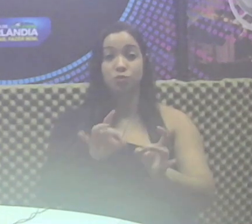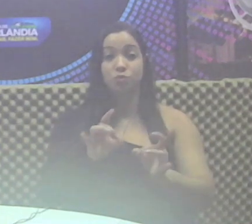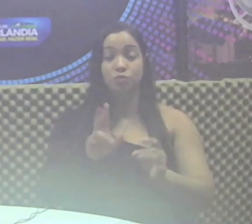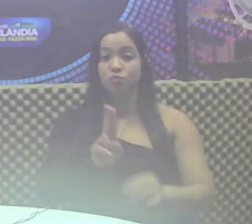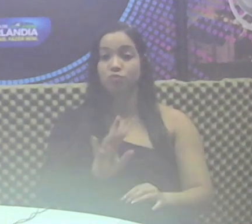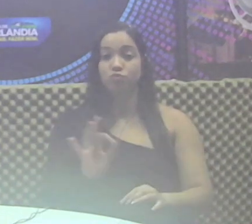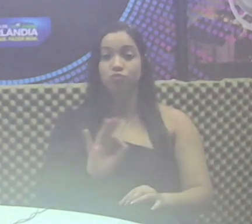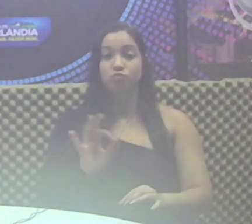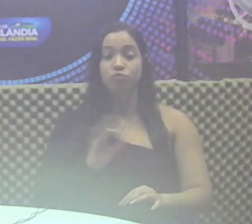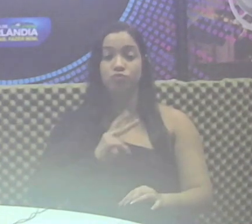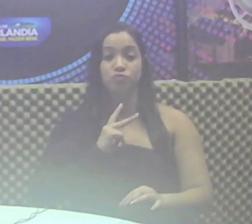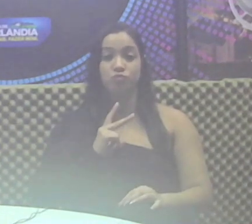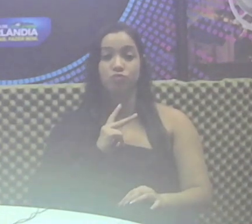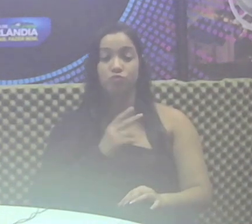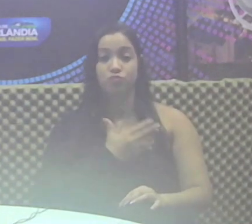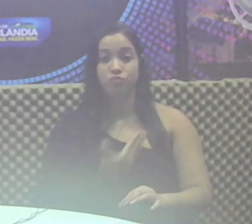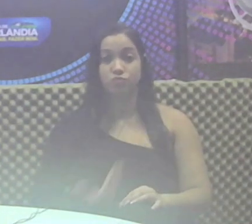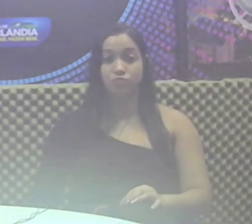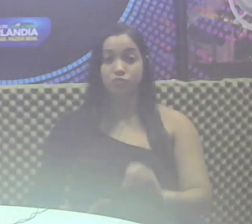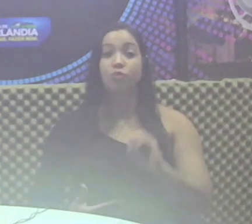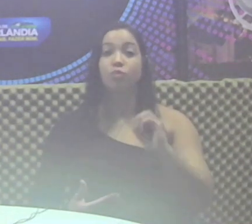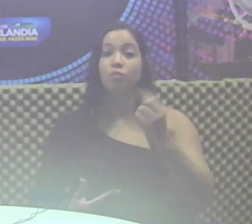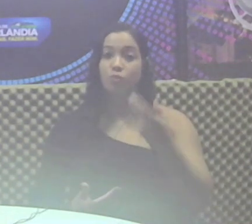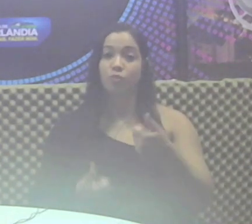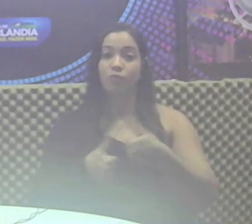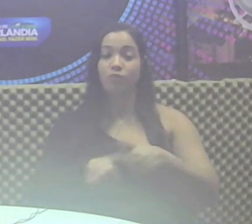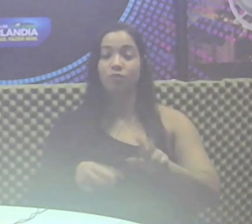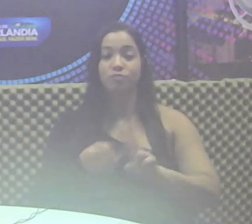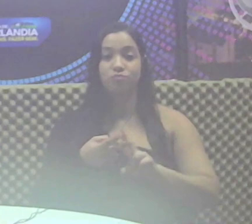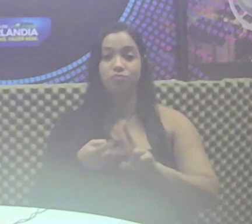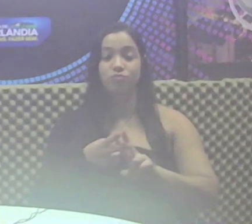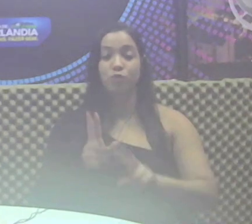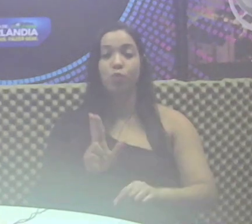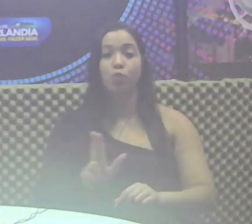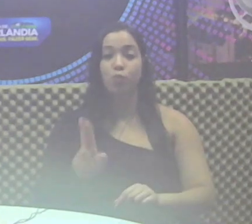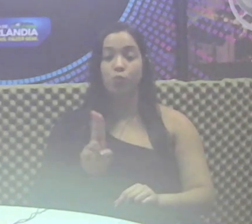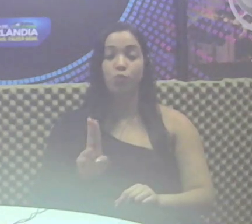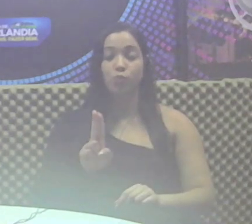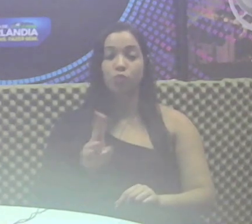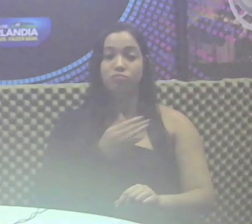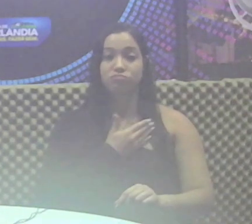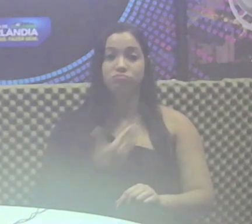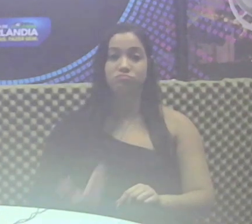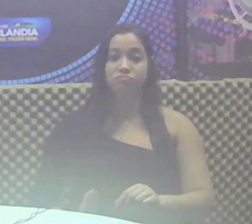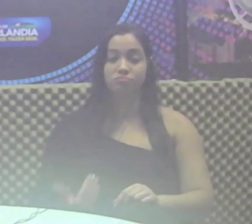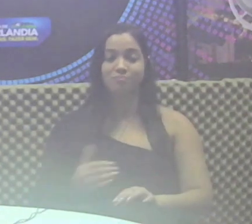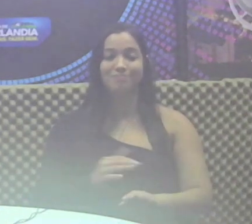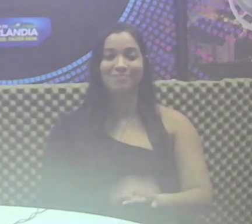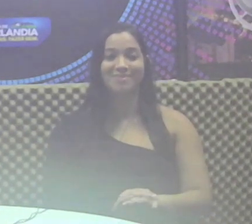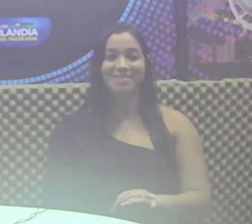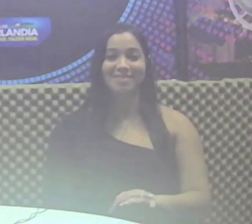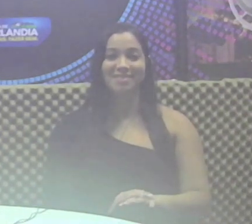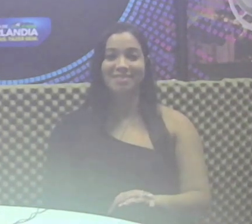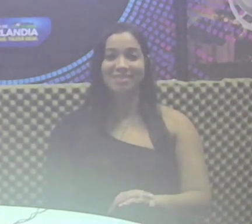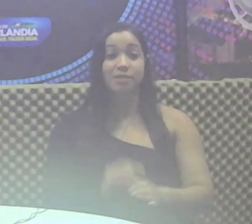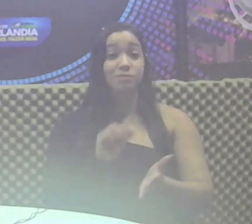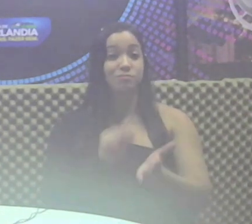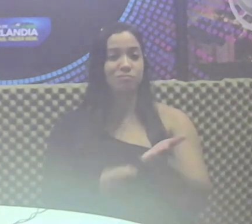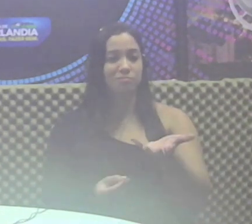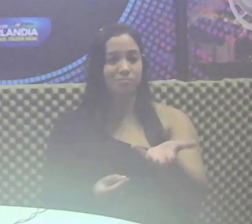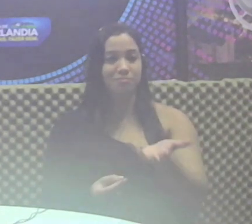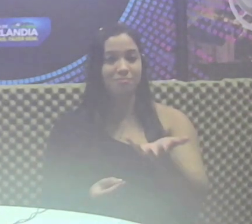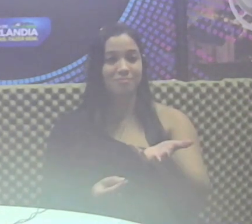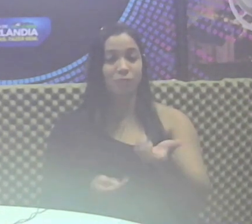utilização privativa de bens públicos, e fixa, com utilização privativa de bens públicos. Para se inscrever,